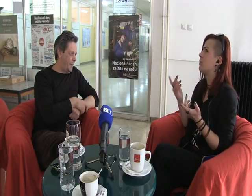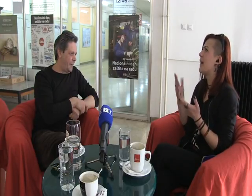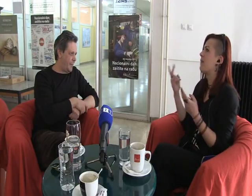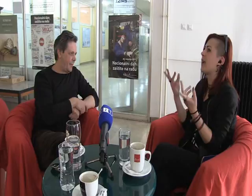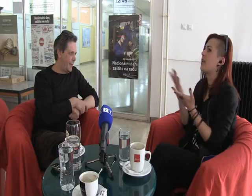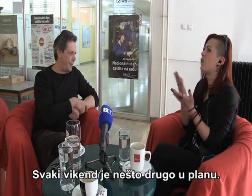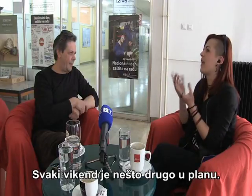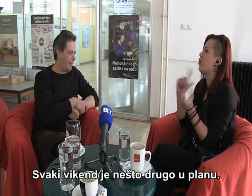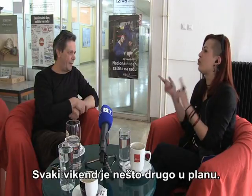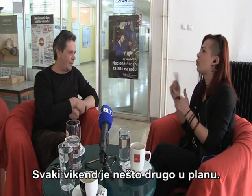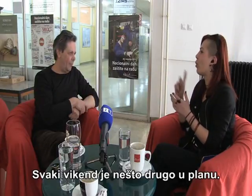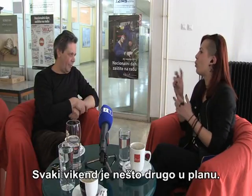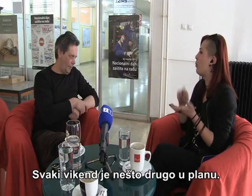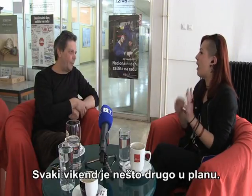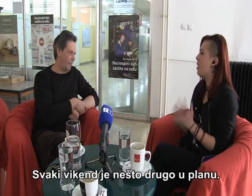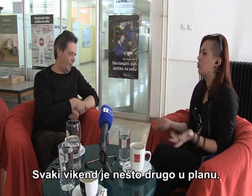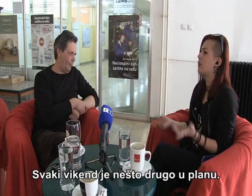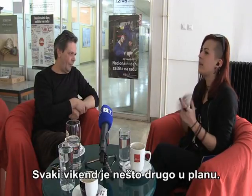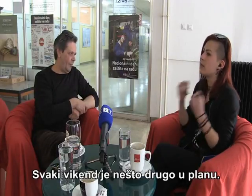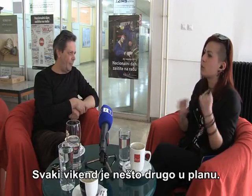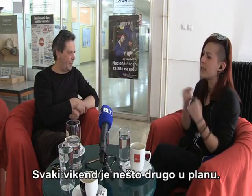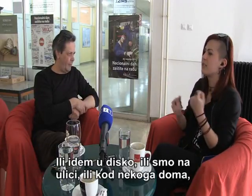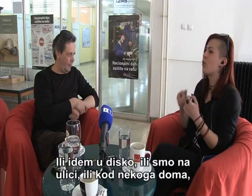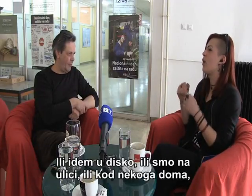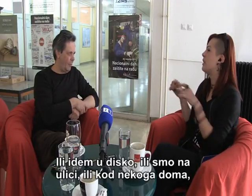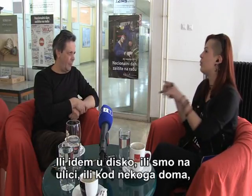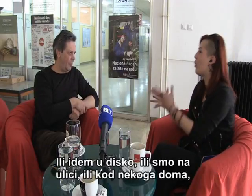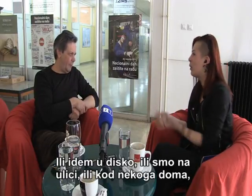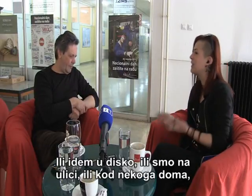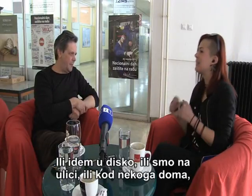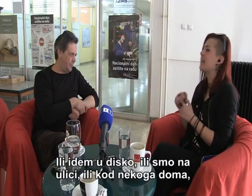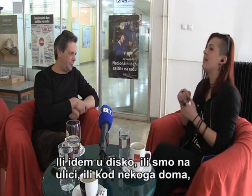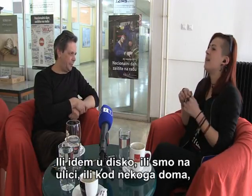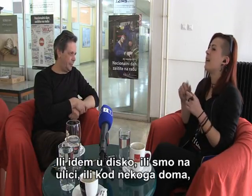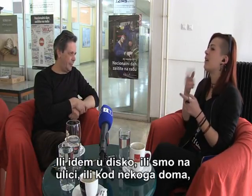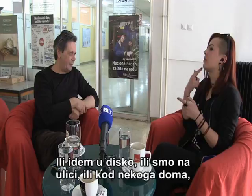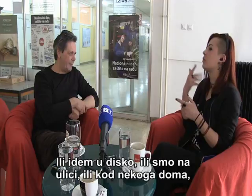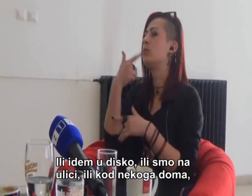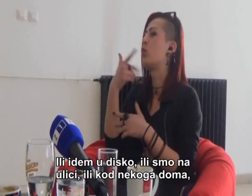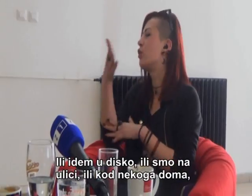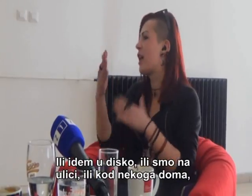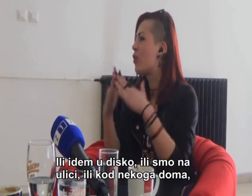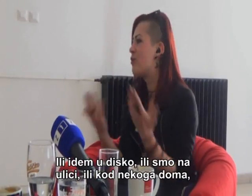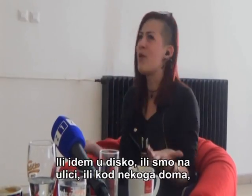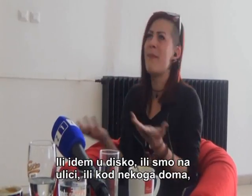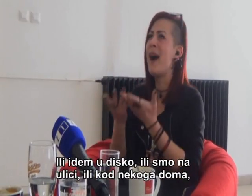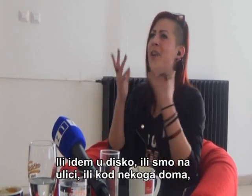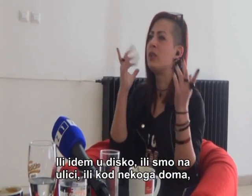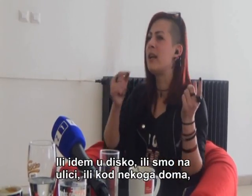svaki vikend uvijek nešto drugo u planu, ili idemo u disco, ili idemo na ulici, ili smo kod nekoga doma, onda